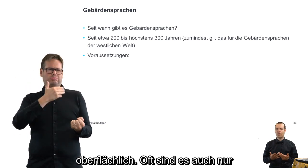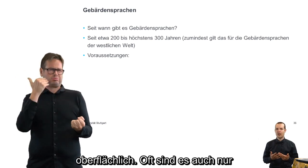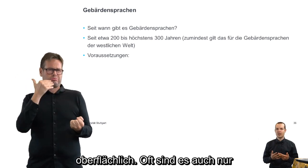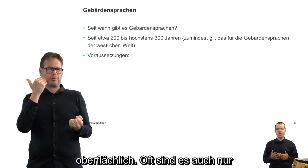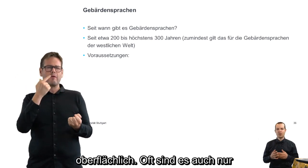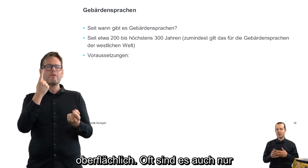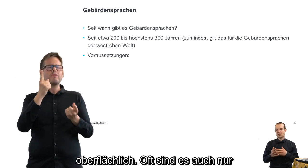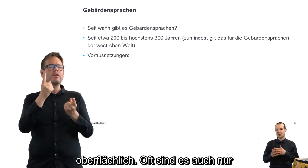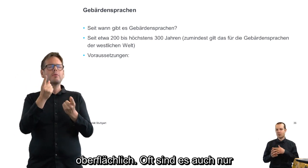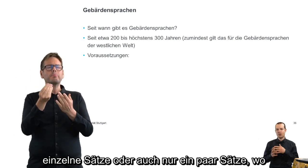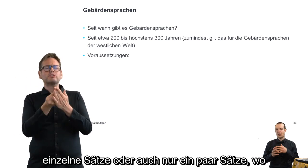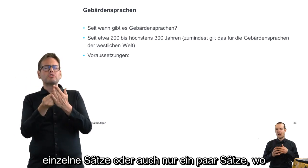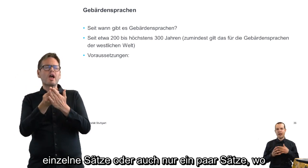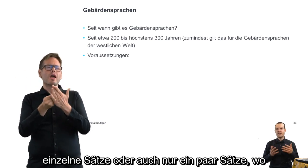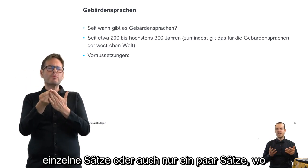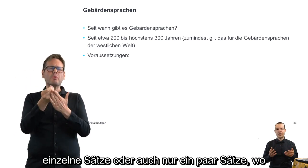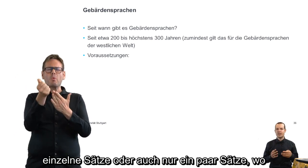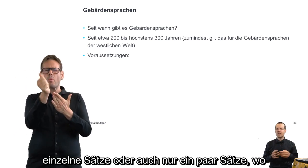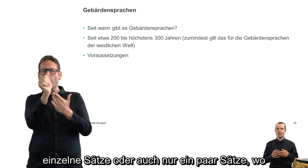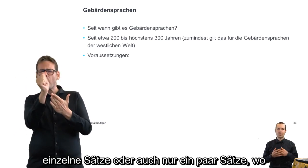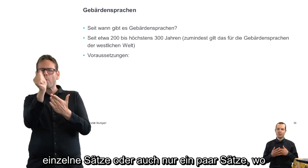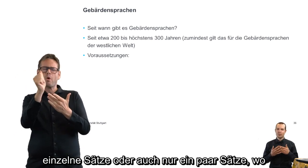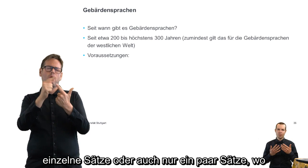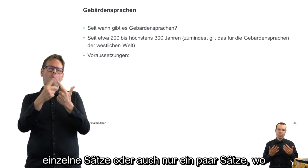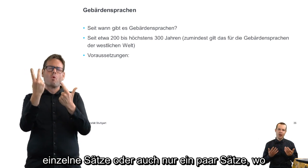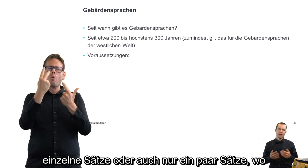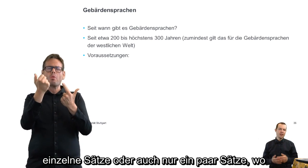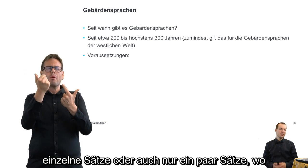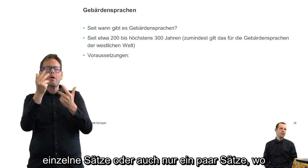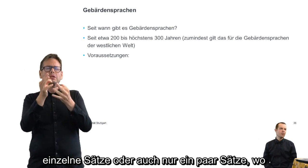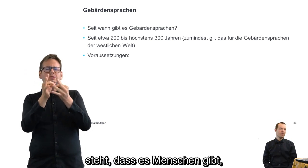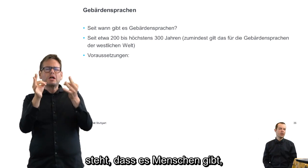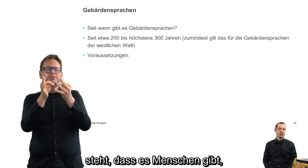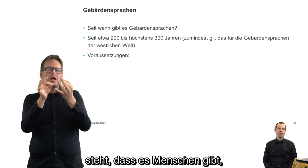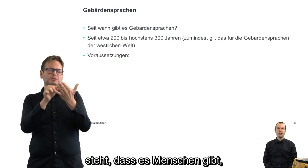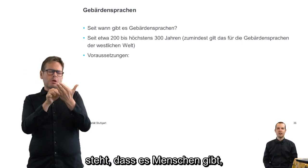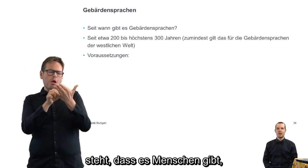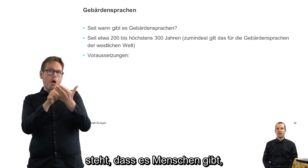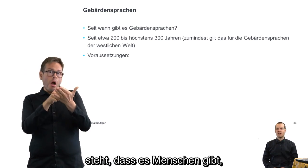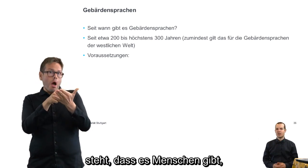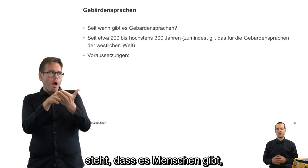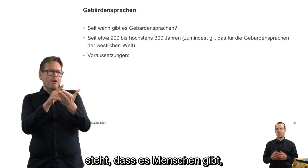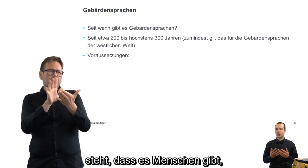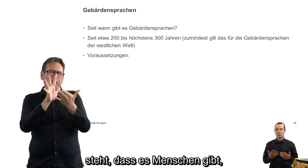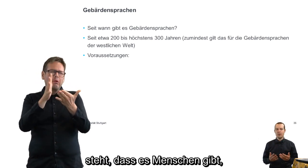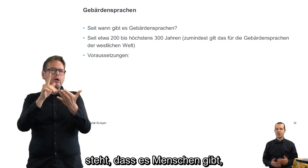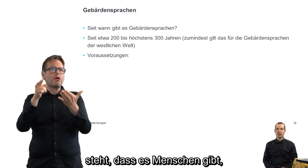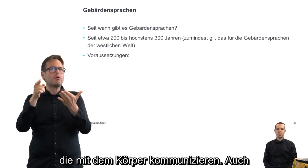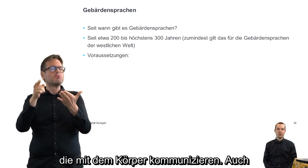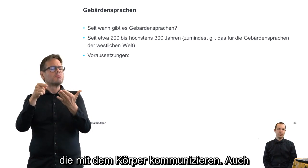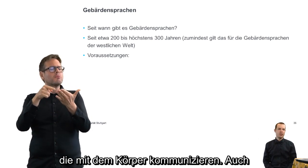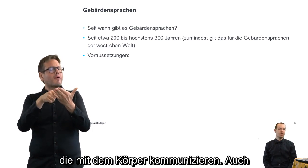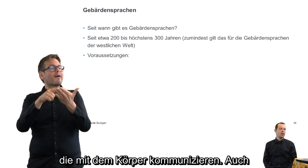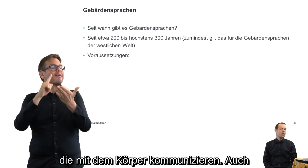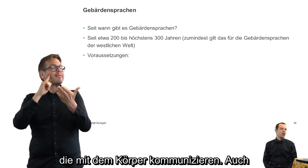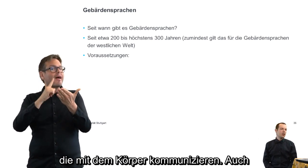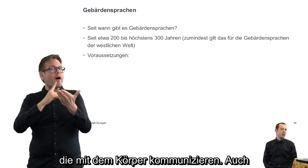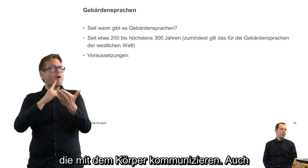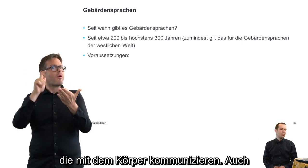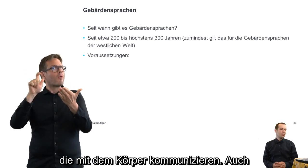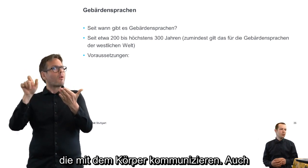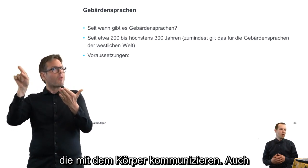sind oft sehr oberflächlich. Oft sind es auch nur einzelne Sätze oder ein paar Sätze, wo einfach drinsteht, dass es irgendwo taube Menschen gibt, die